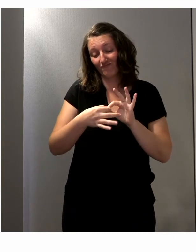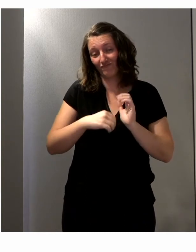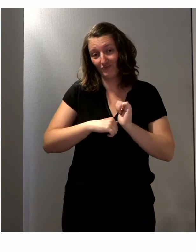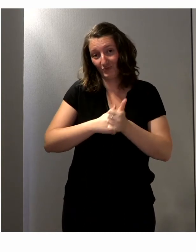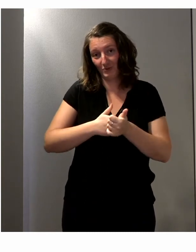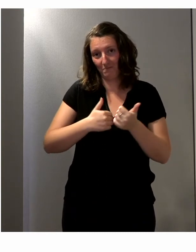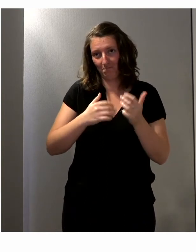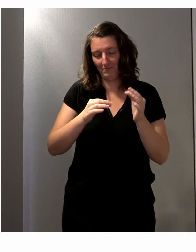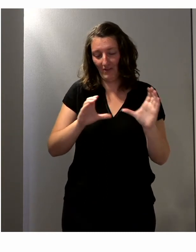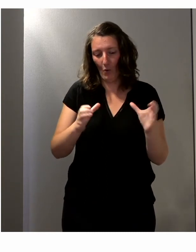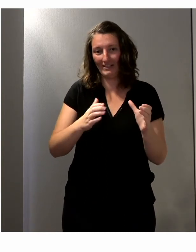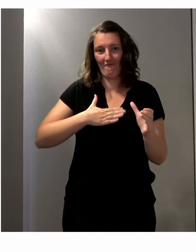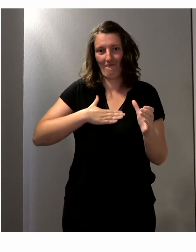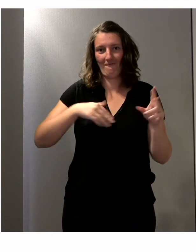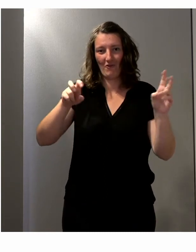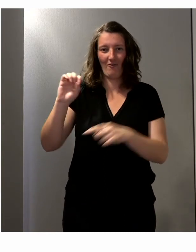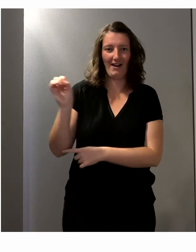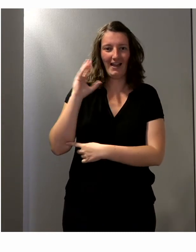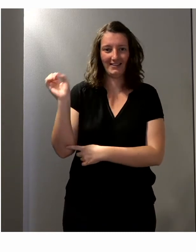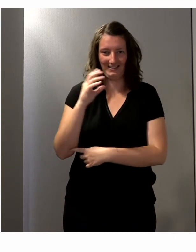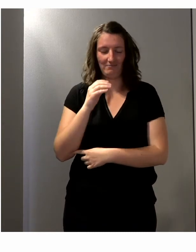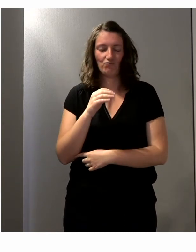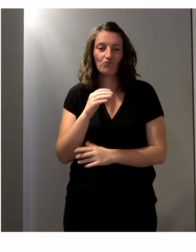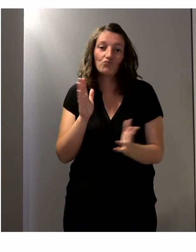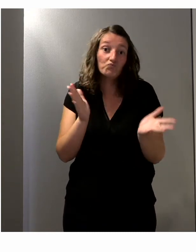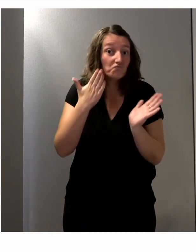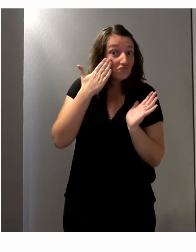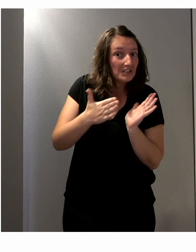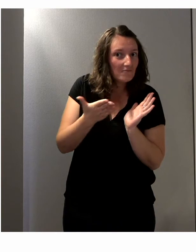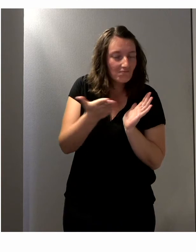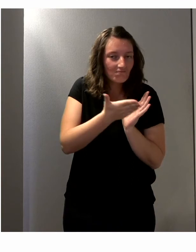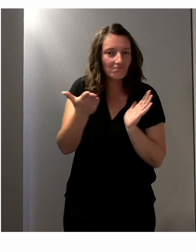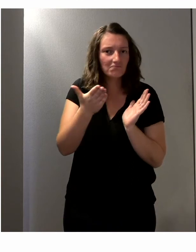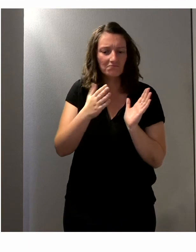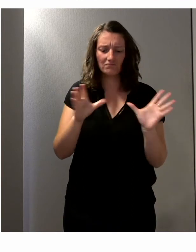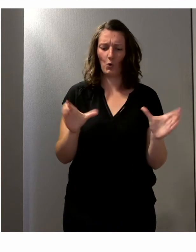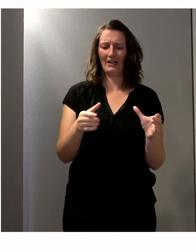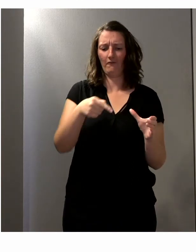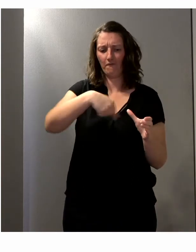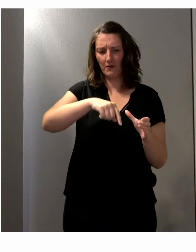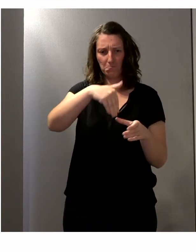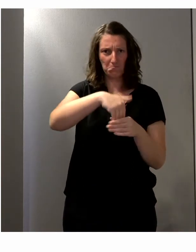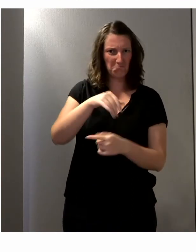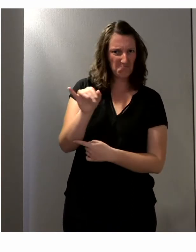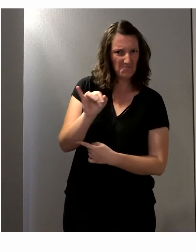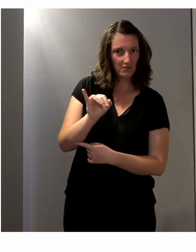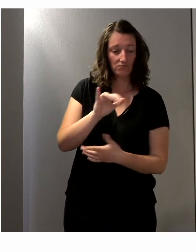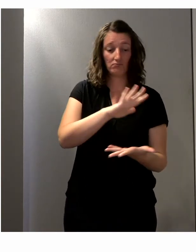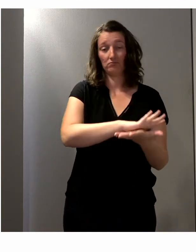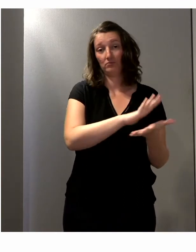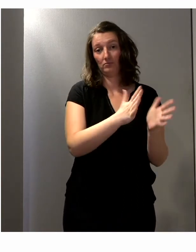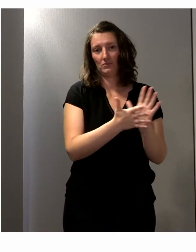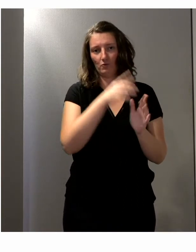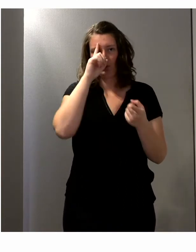au sens même du collectif Alerte qui, comme vous le savez, regroupe on va dire la grande majorité des associations de lutte contre